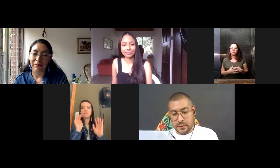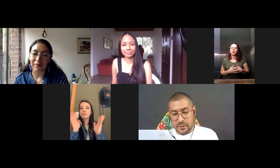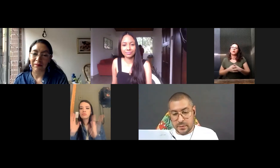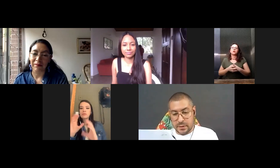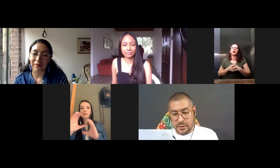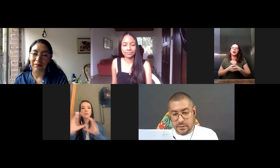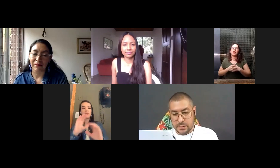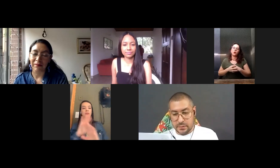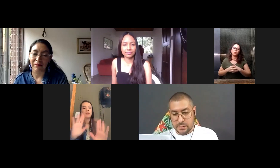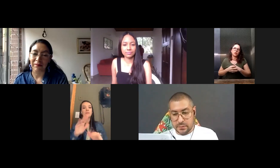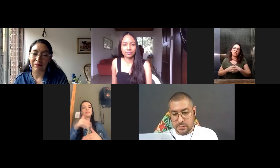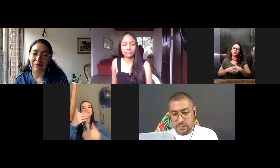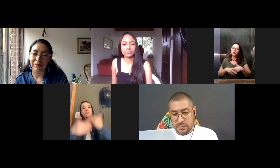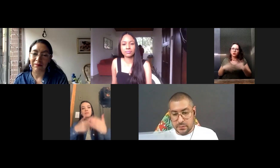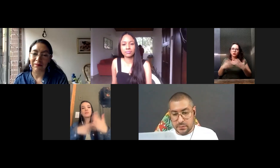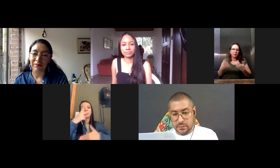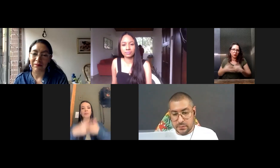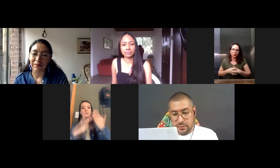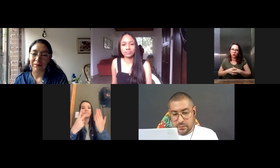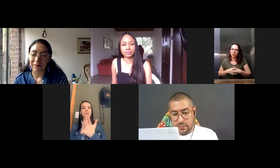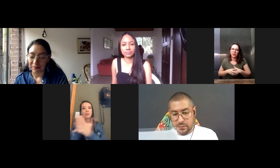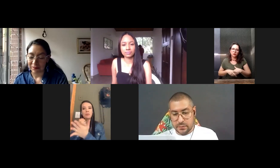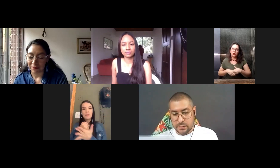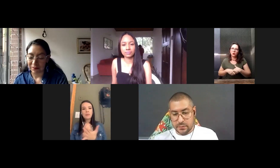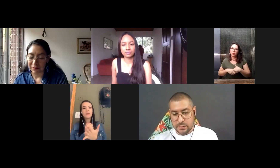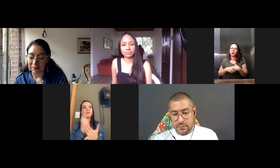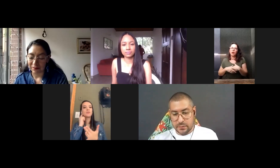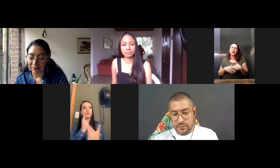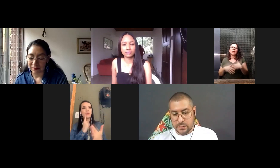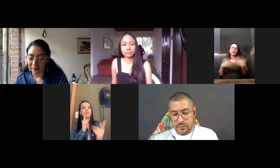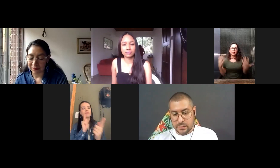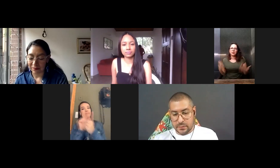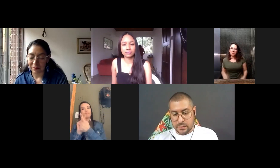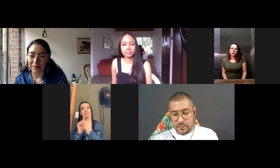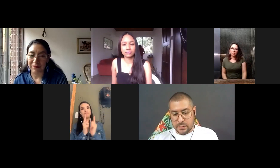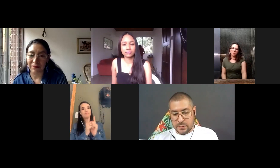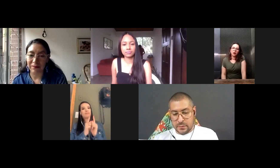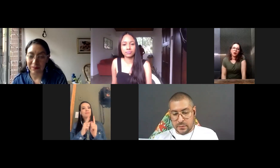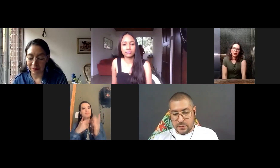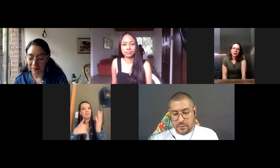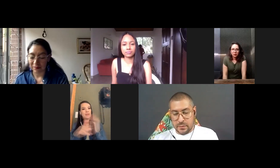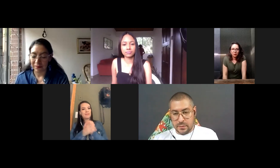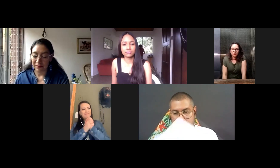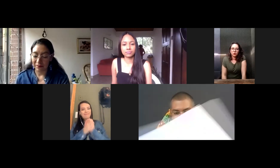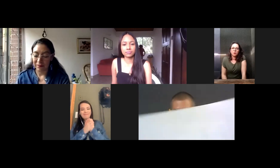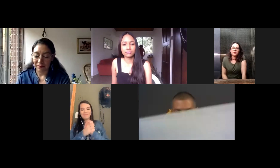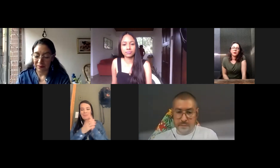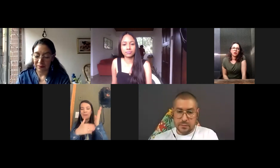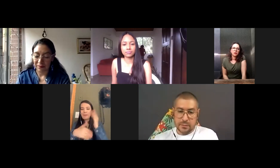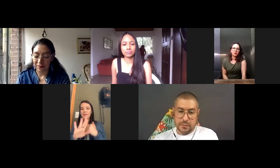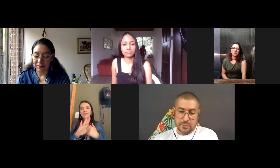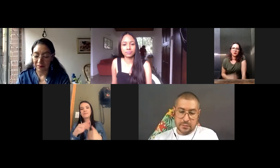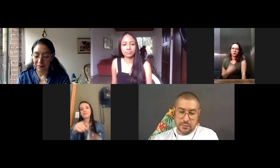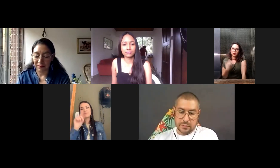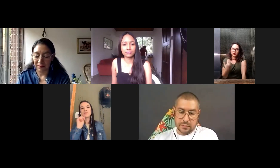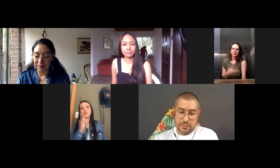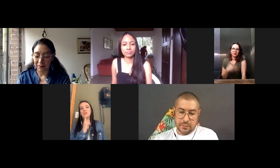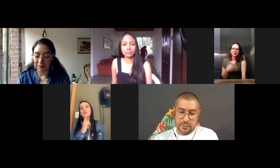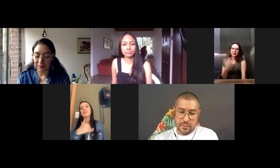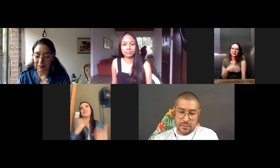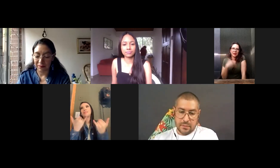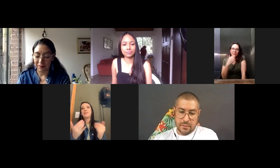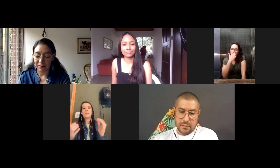los proyectos, conocí muchos amigos sordos, de hecho los grandes amigos que tengo ahora en este momento son personas sordas,